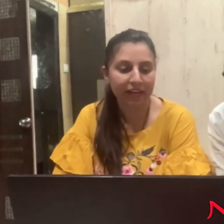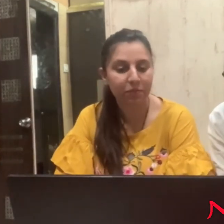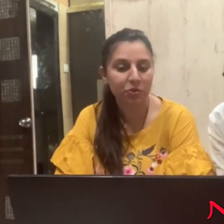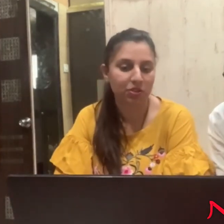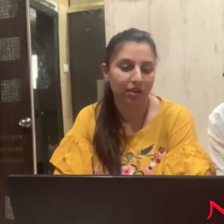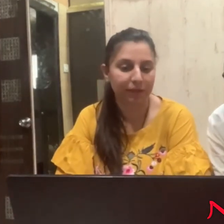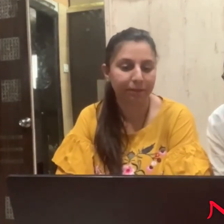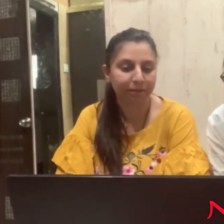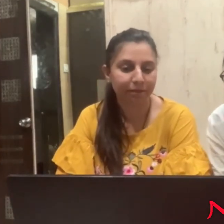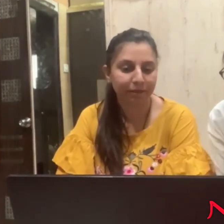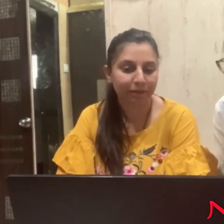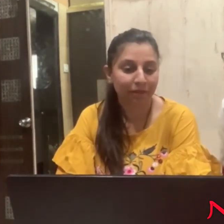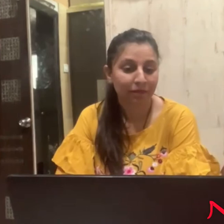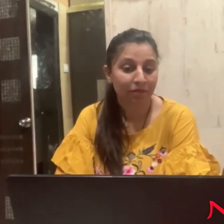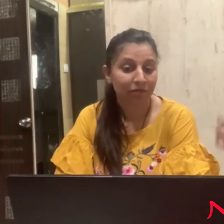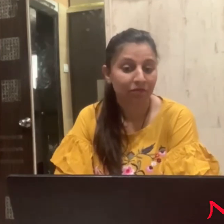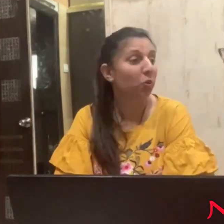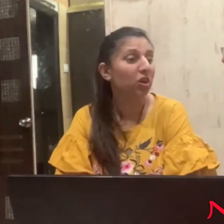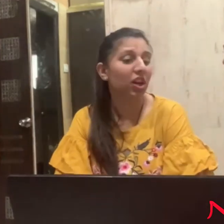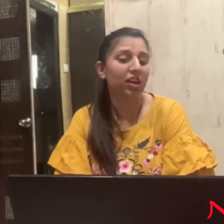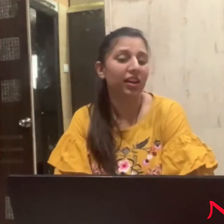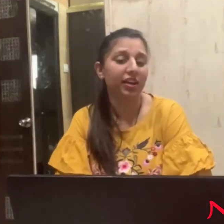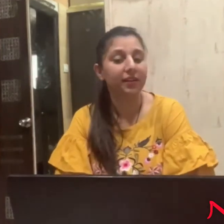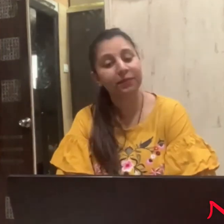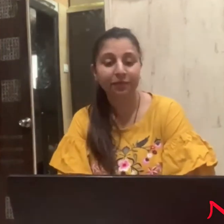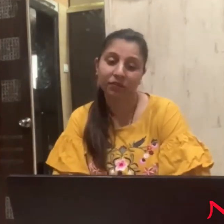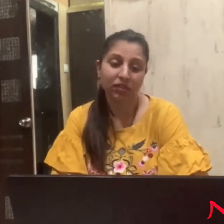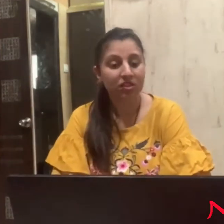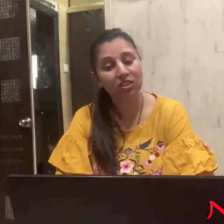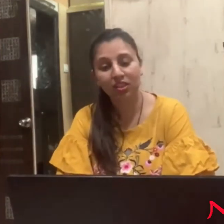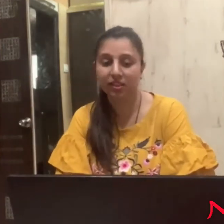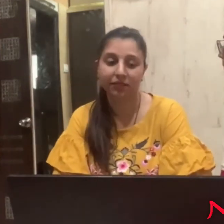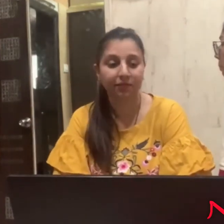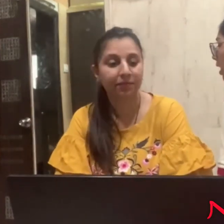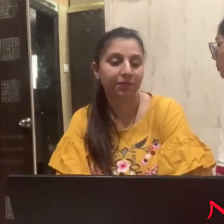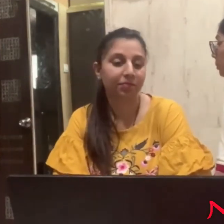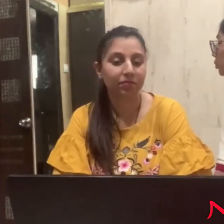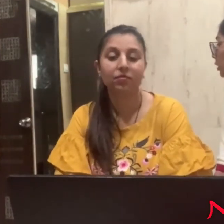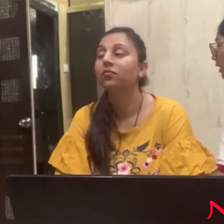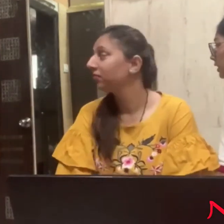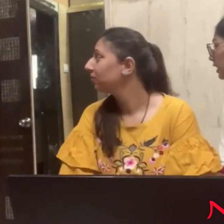एपिसोड लगाते बट पहले कुछ खा लेते हैं बैठकर खा लेते हैं ठीक है मम्मा हमें भूख लगी है